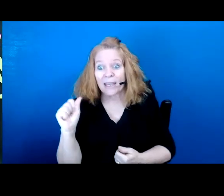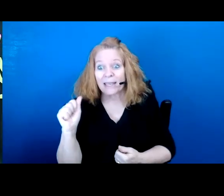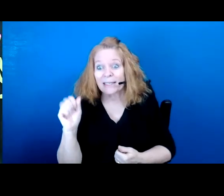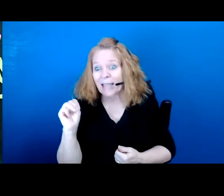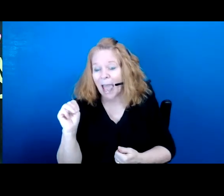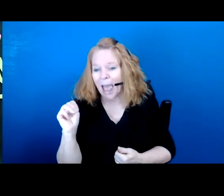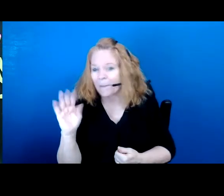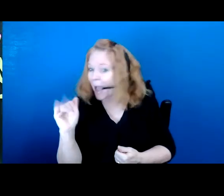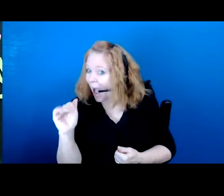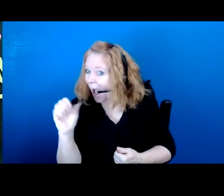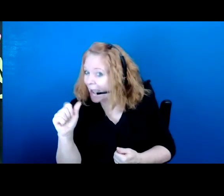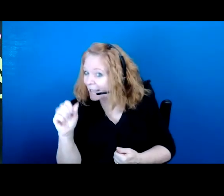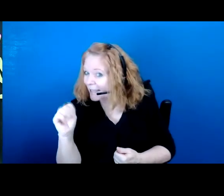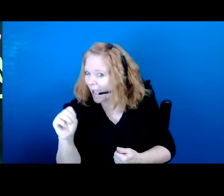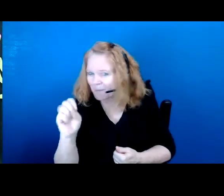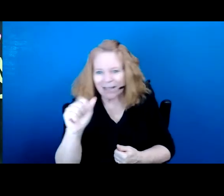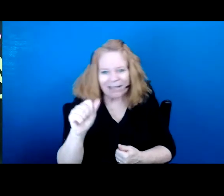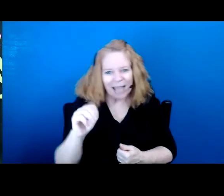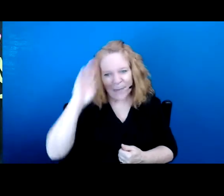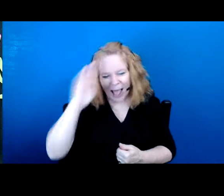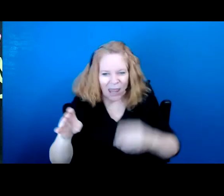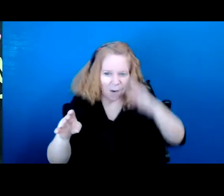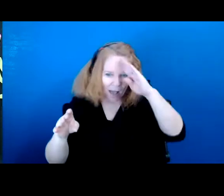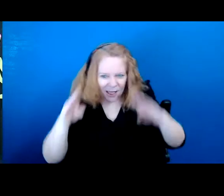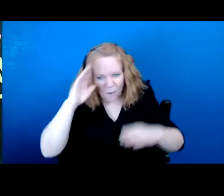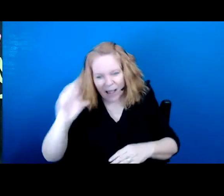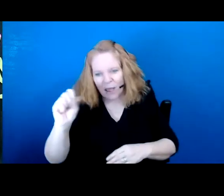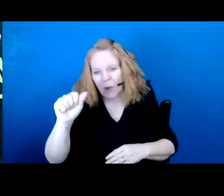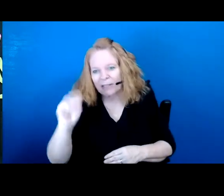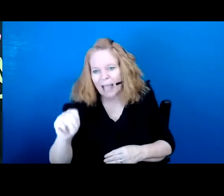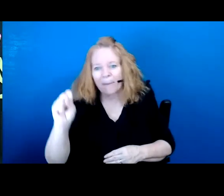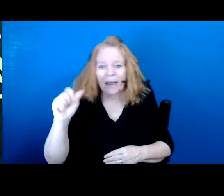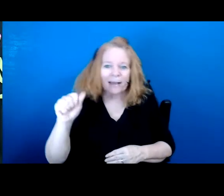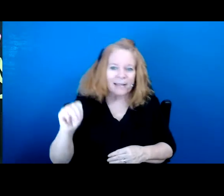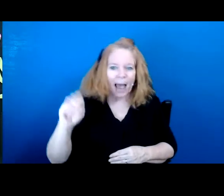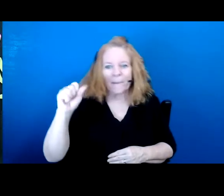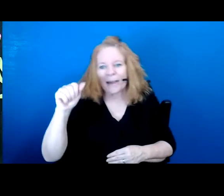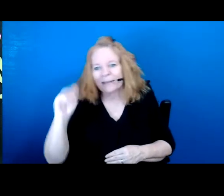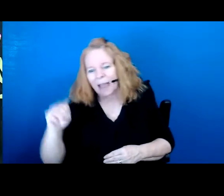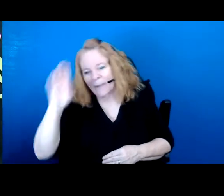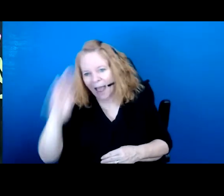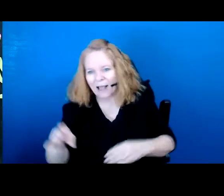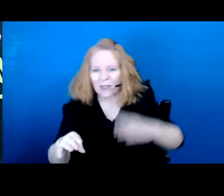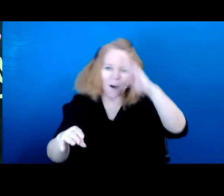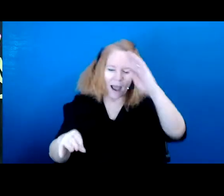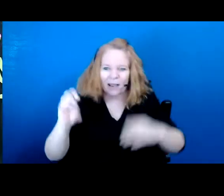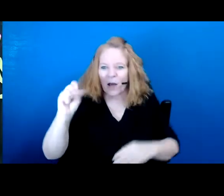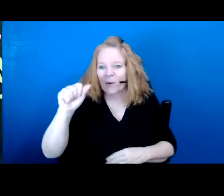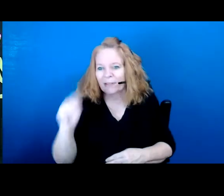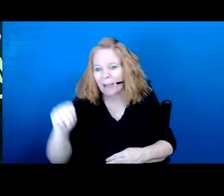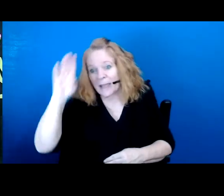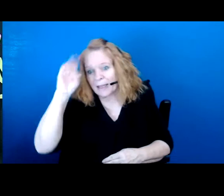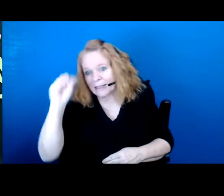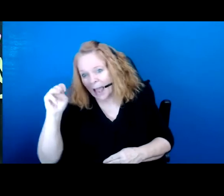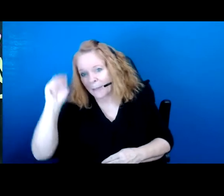sigue esa ola sanz hola hola hola sam sam sam hola hola hola